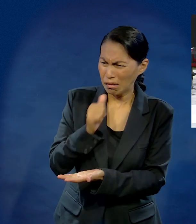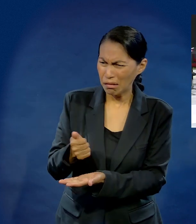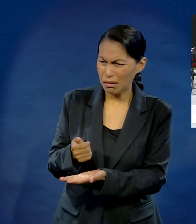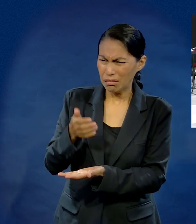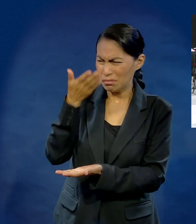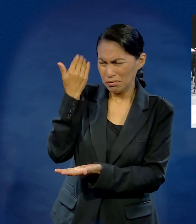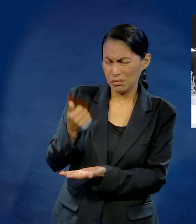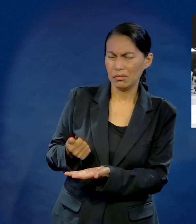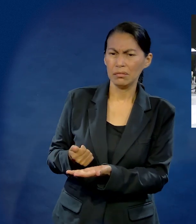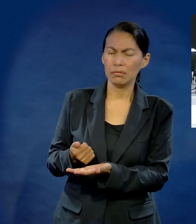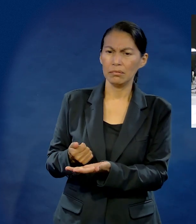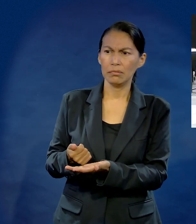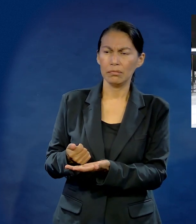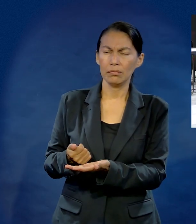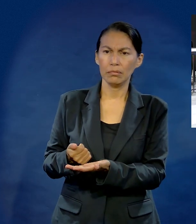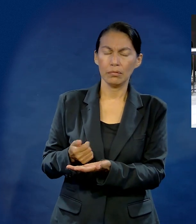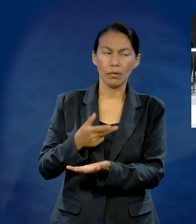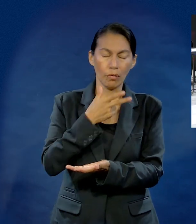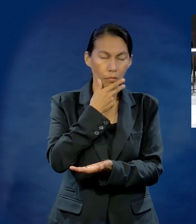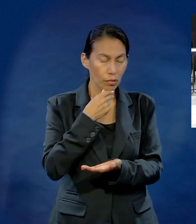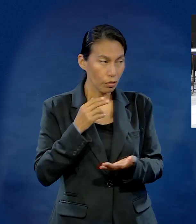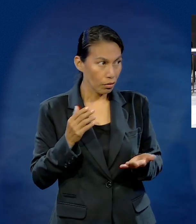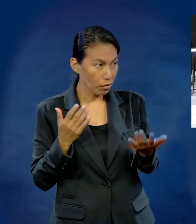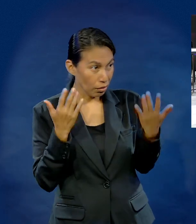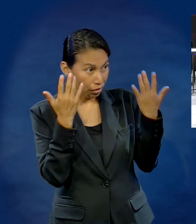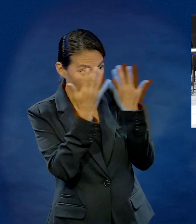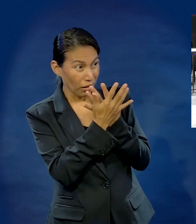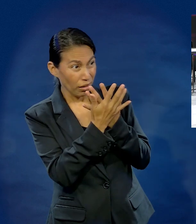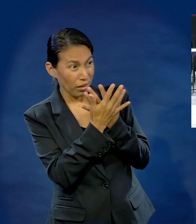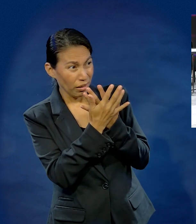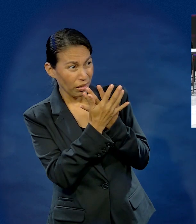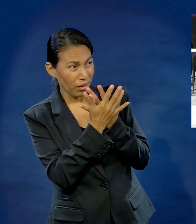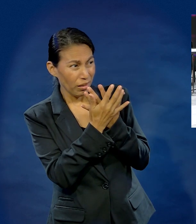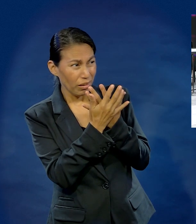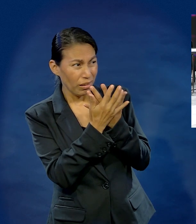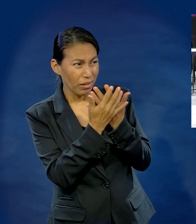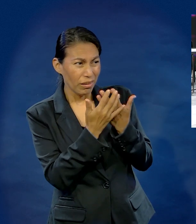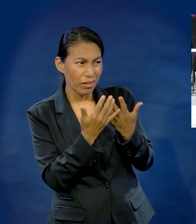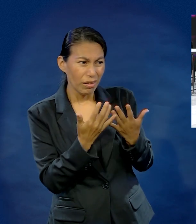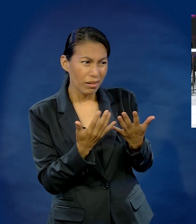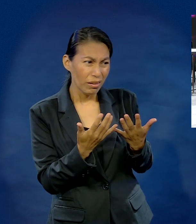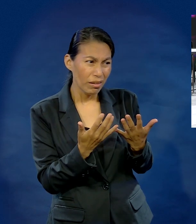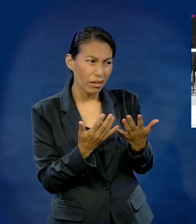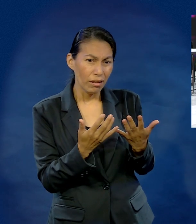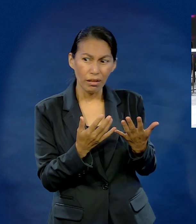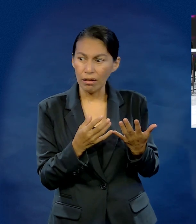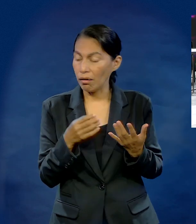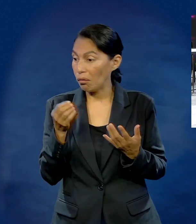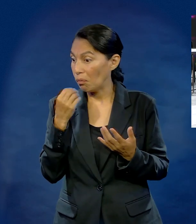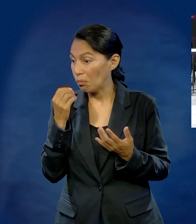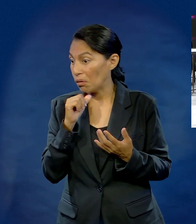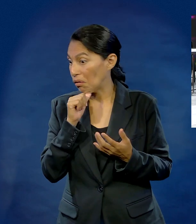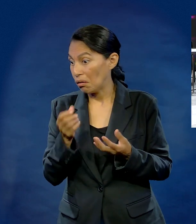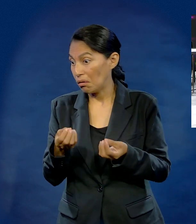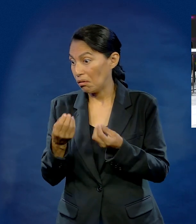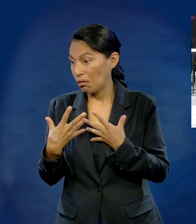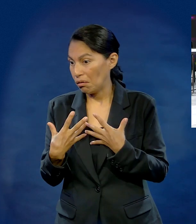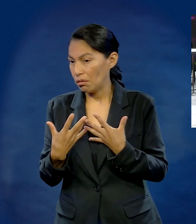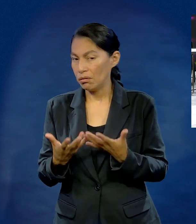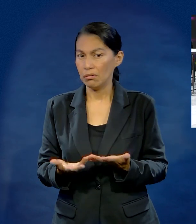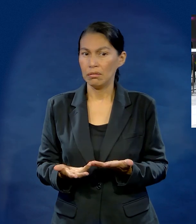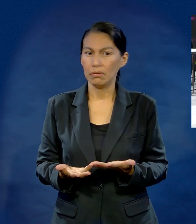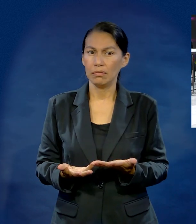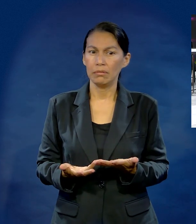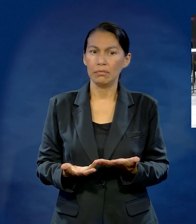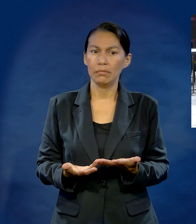Pero Nabal contestó, ¿y quién es David? ¿Quién es ese tal hijo de Isaí? Hoy día son muchos los